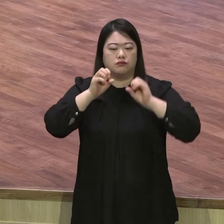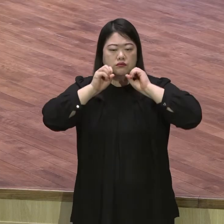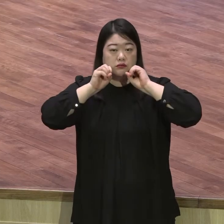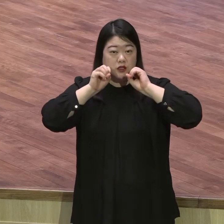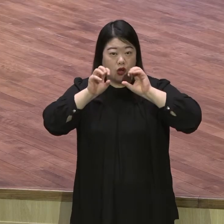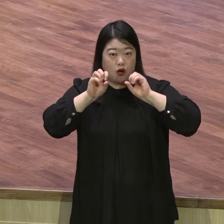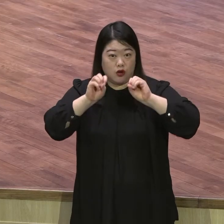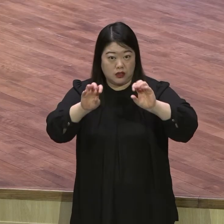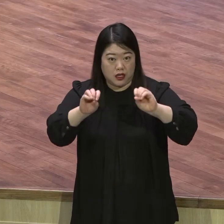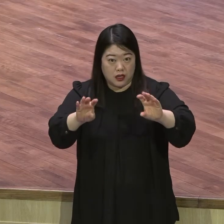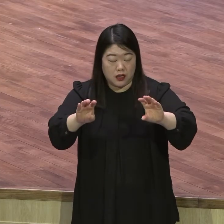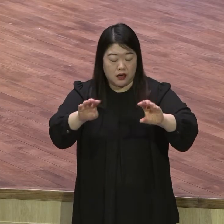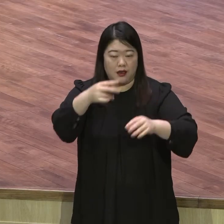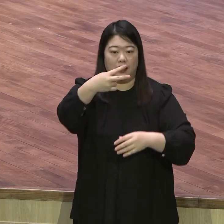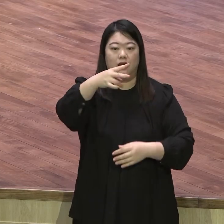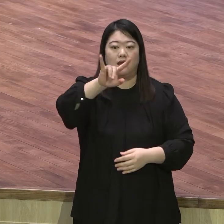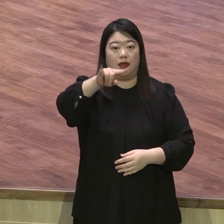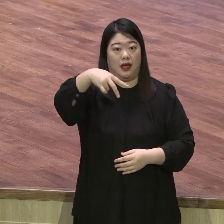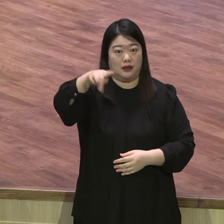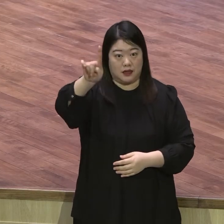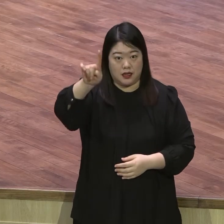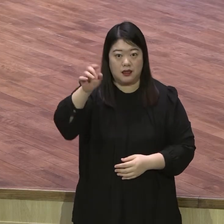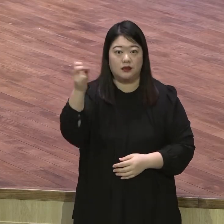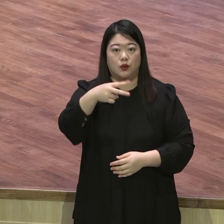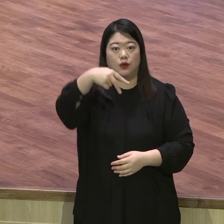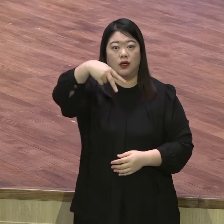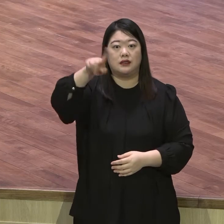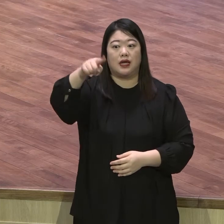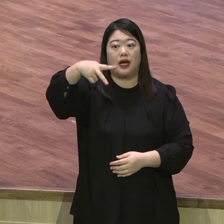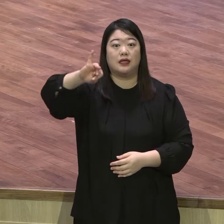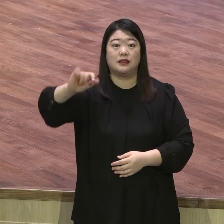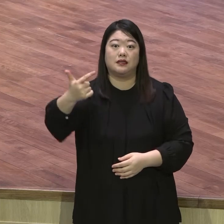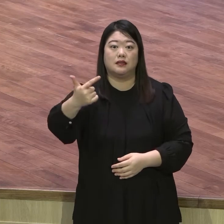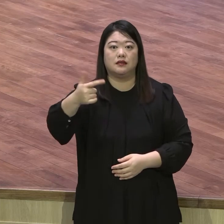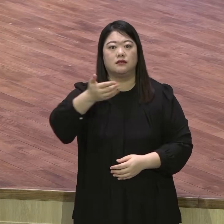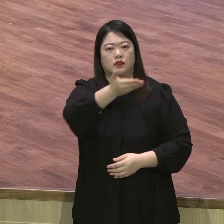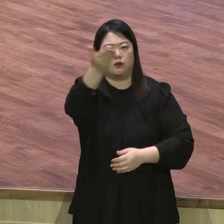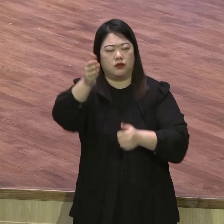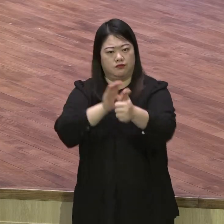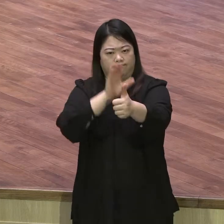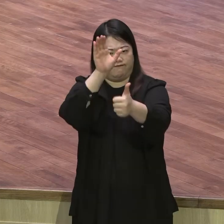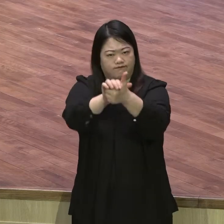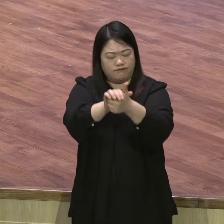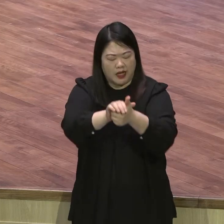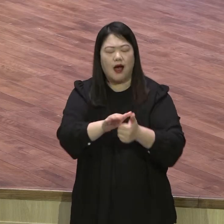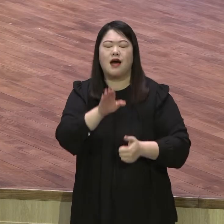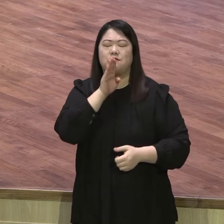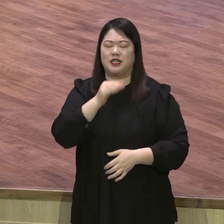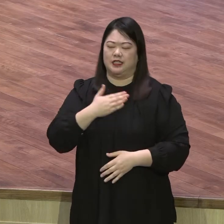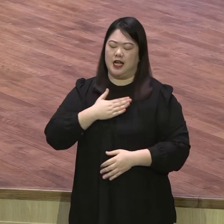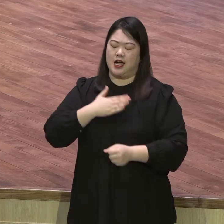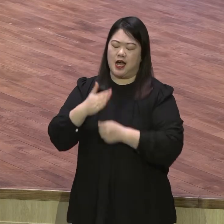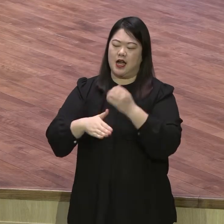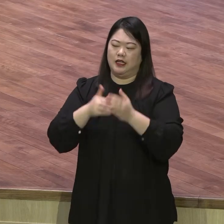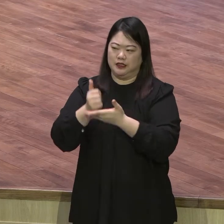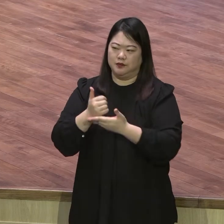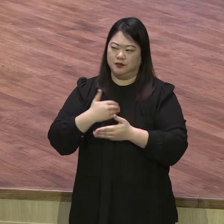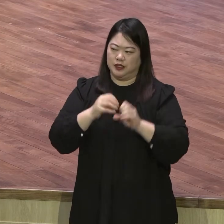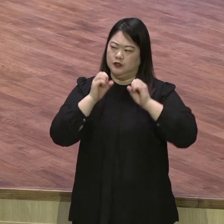이 사신이 된 것을 분명히 영적 정체성으로 여러분이 가지고